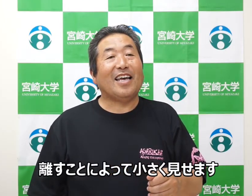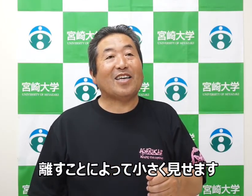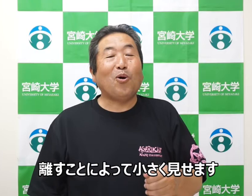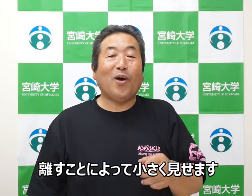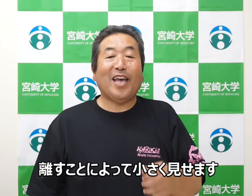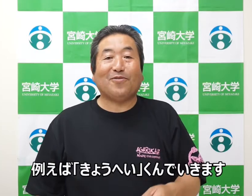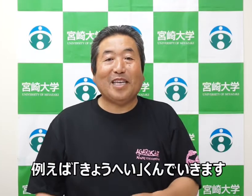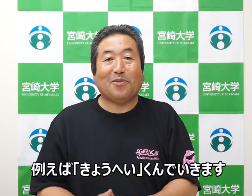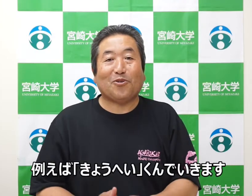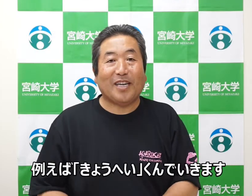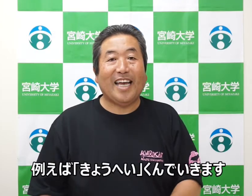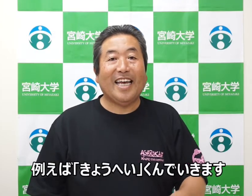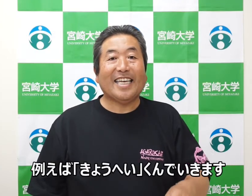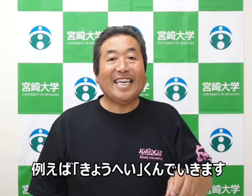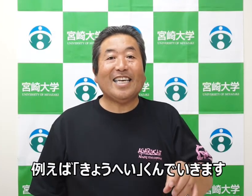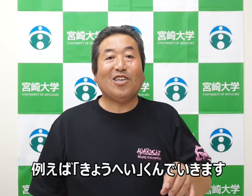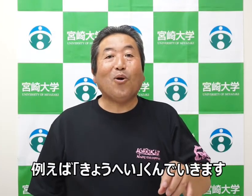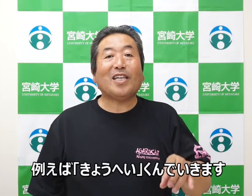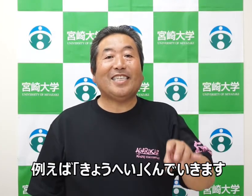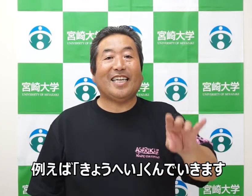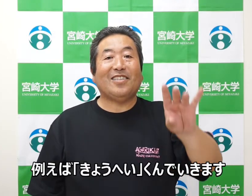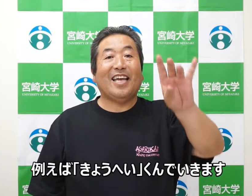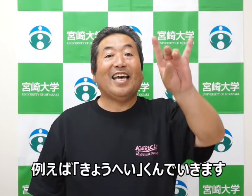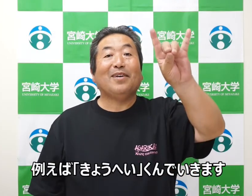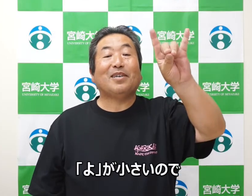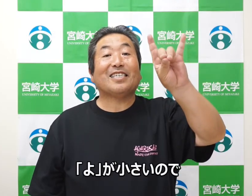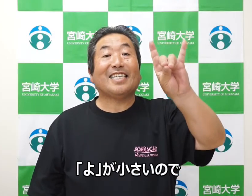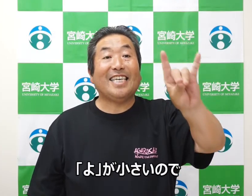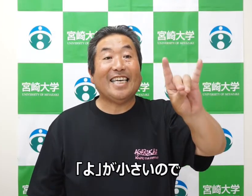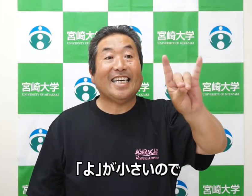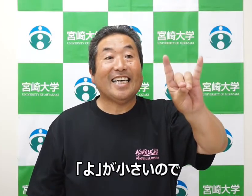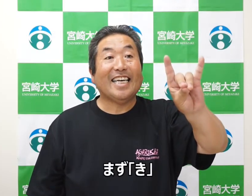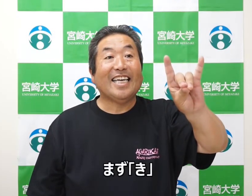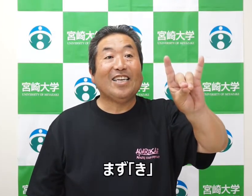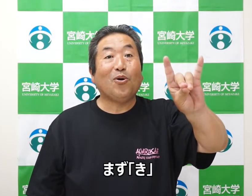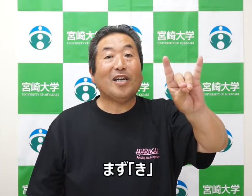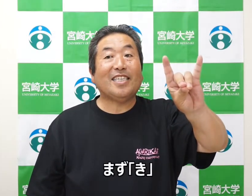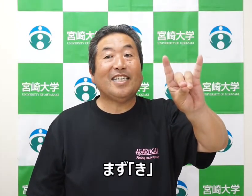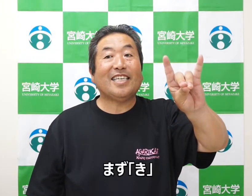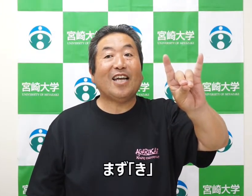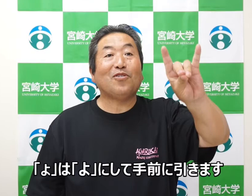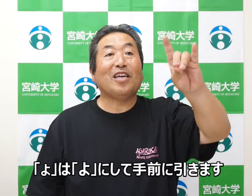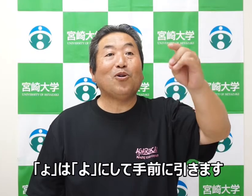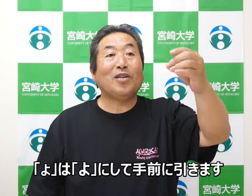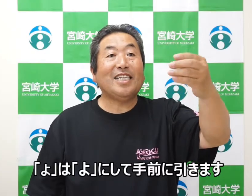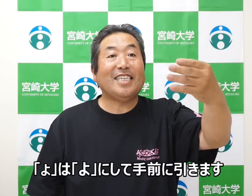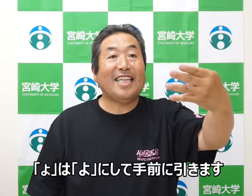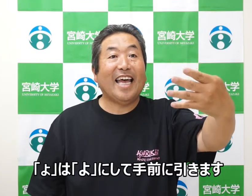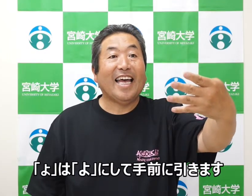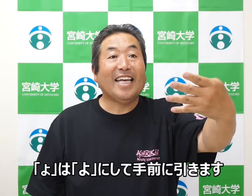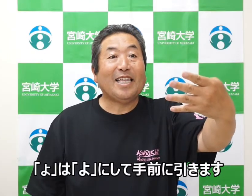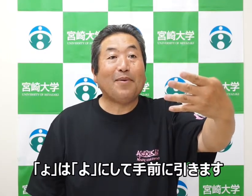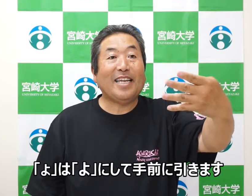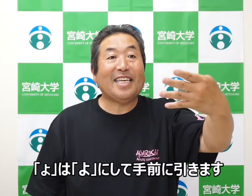京平くんでいきましょうかね。き、よが小さいんで、まずき、よが小さいので、よにして、手前に引き